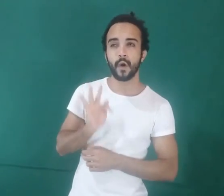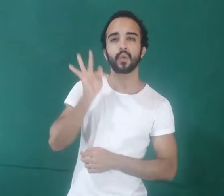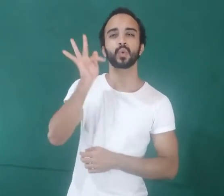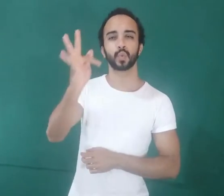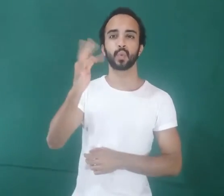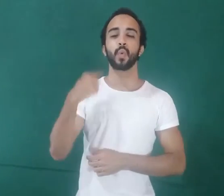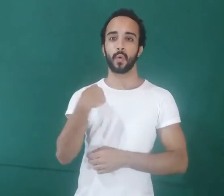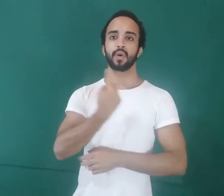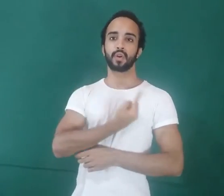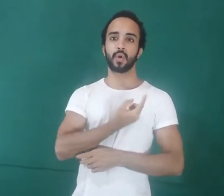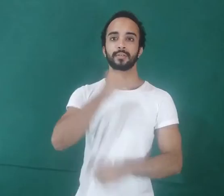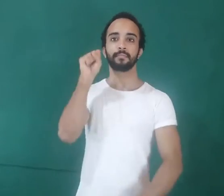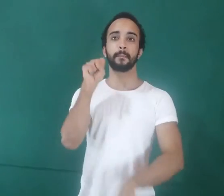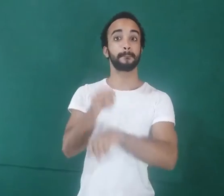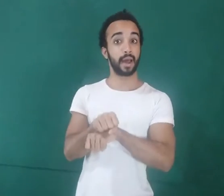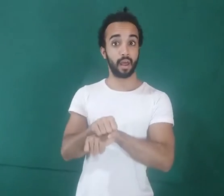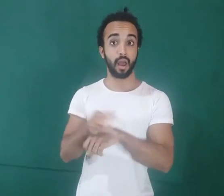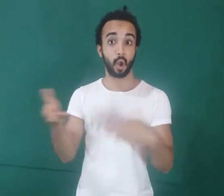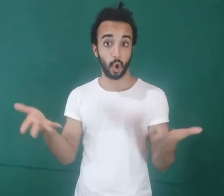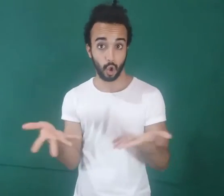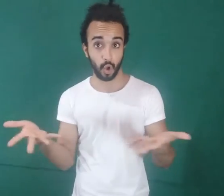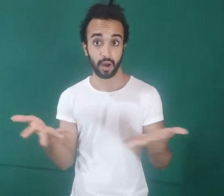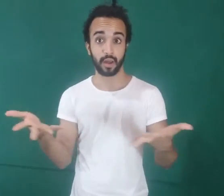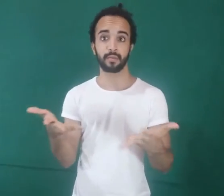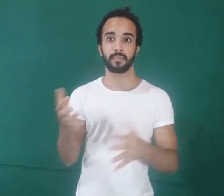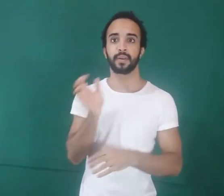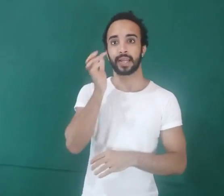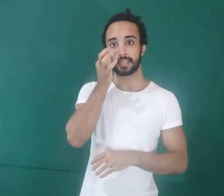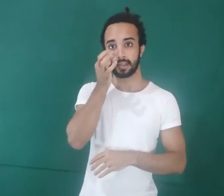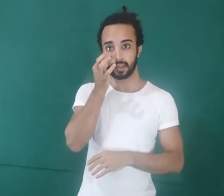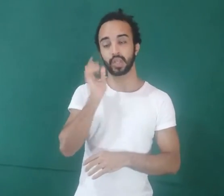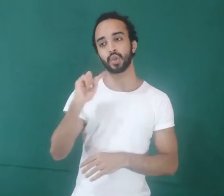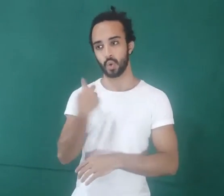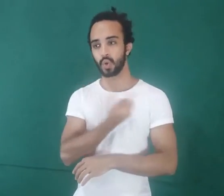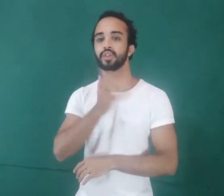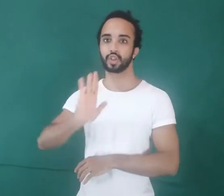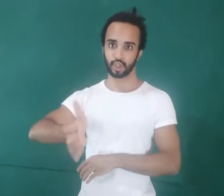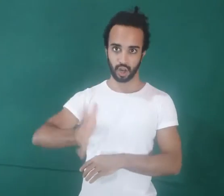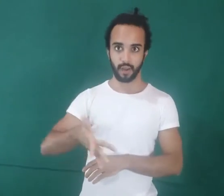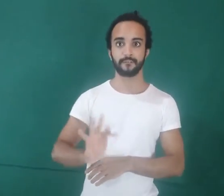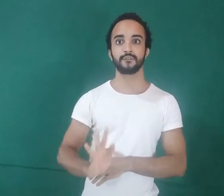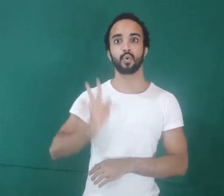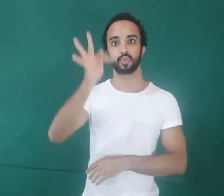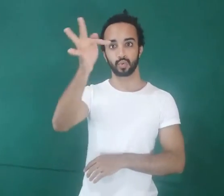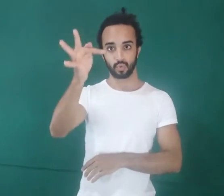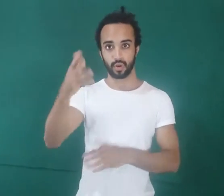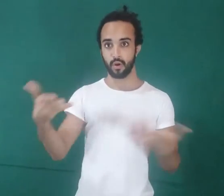gente deveria parar agora, no presente, e imaginar que a gente já chegou no futuro. E como a gente não tá